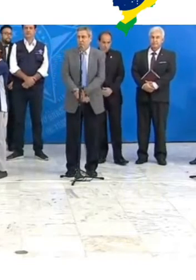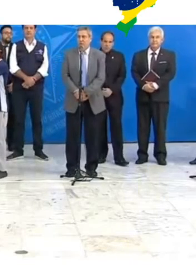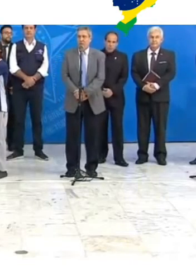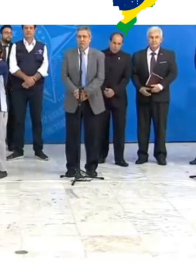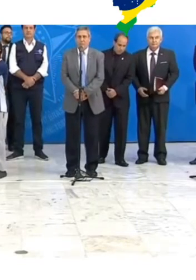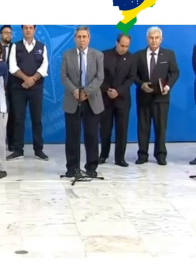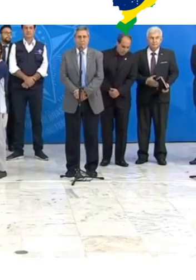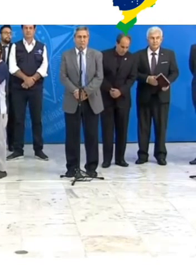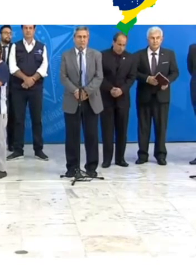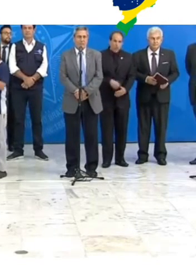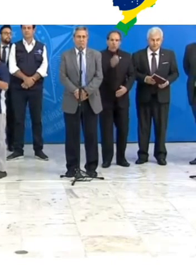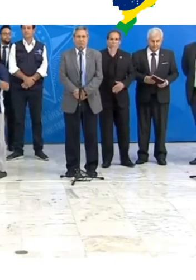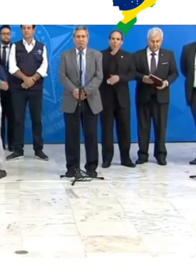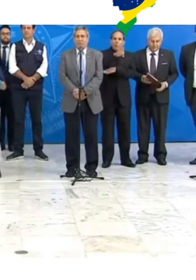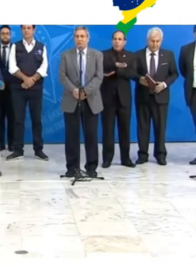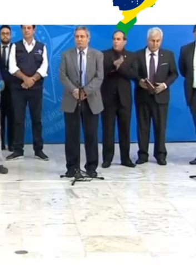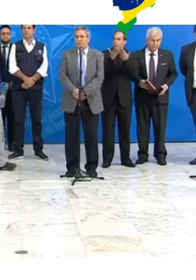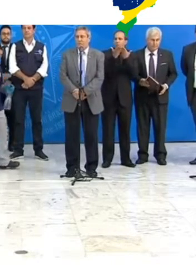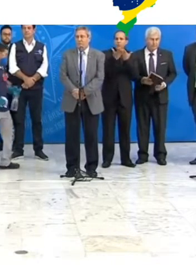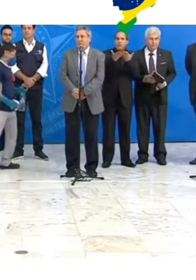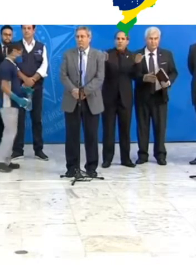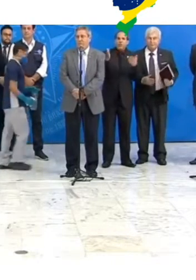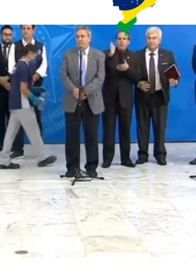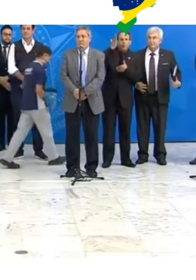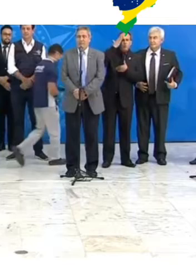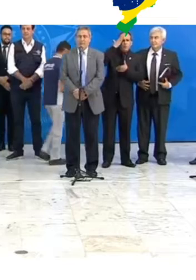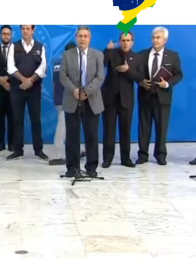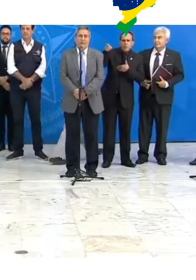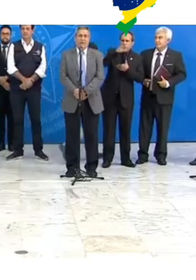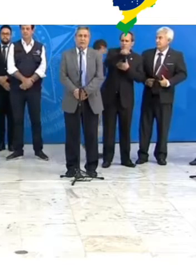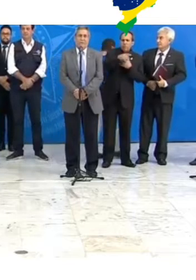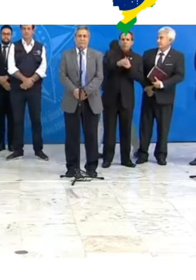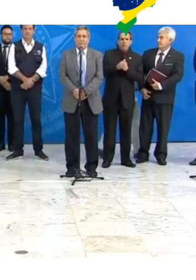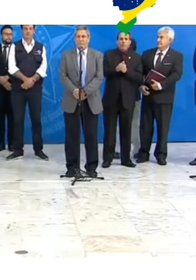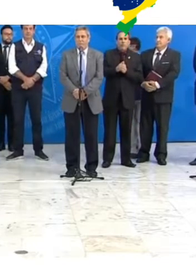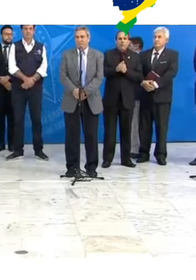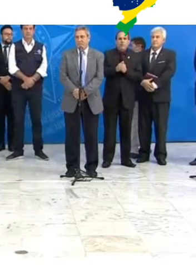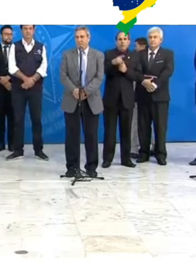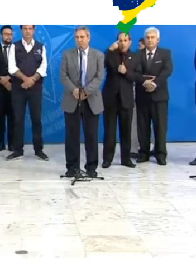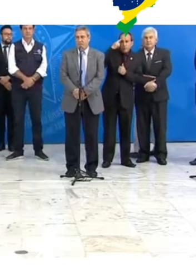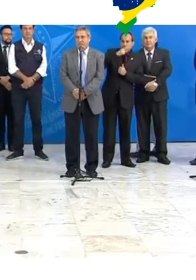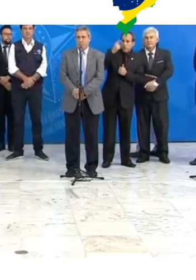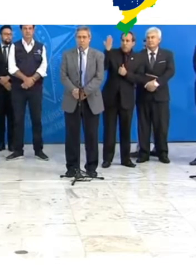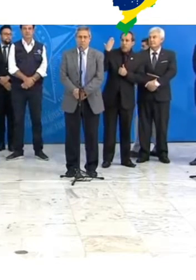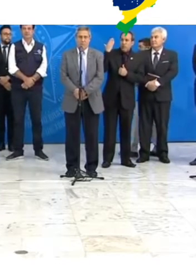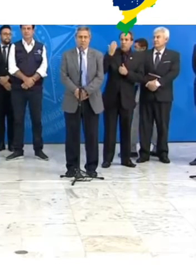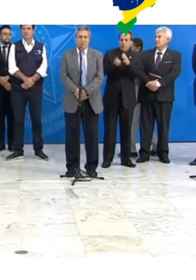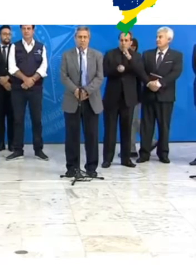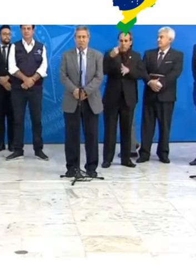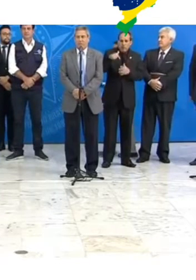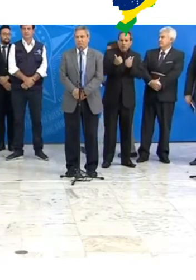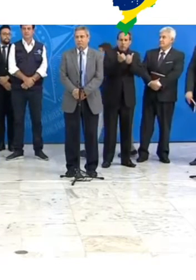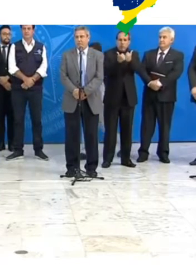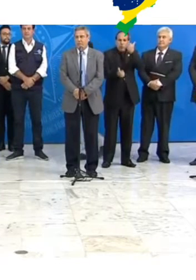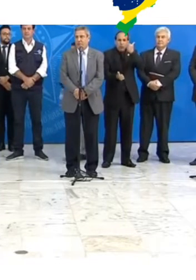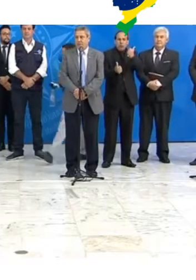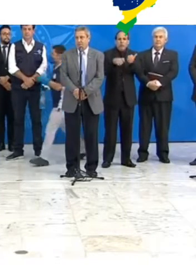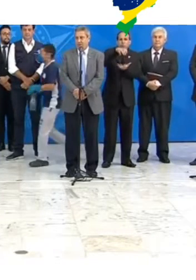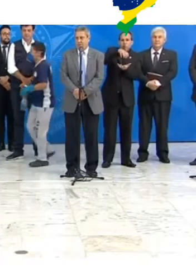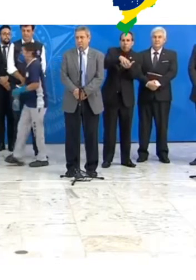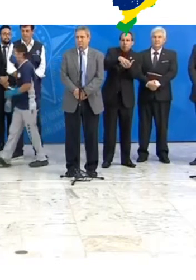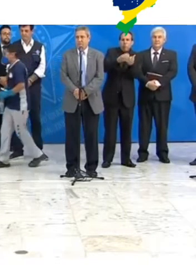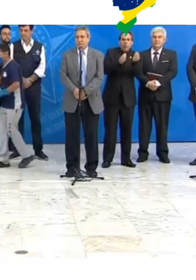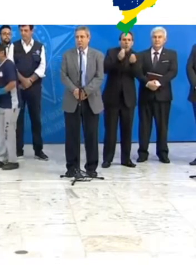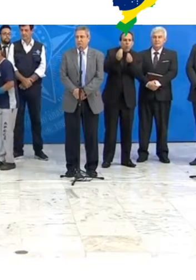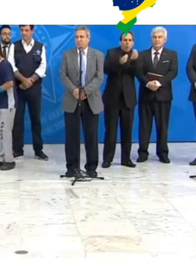Senhores, uma boa tarde. Os senhores já sabem que semana passada foi instalado aqui o Comitê de Crise. Eu queria deixar isso aí bem